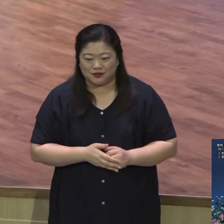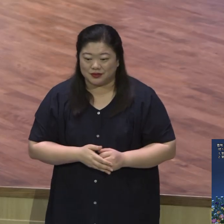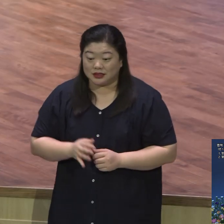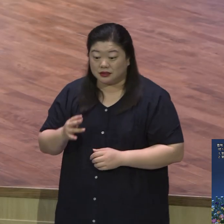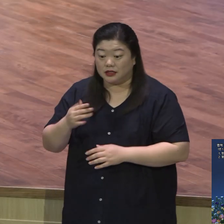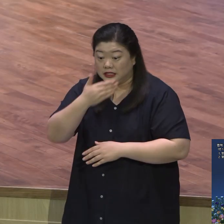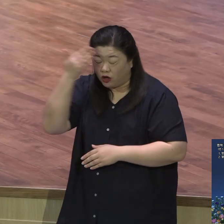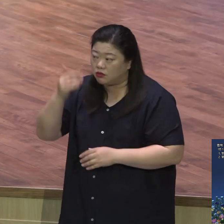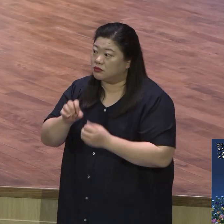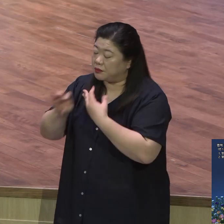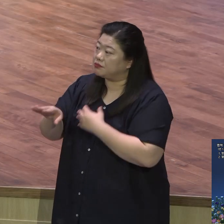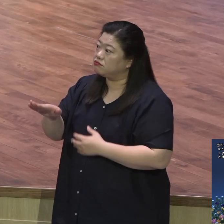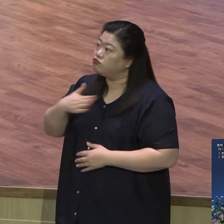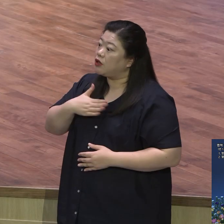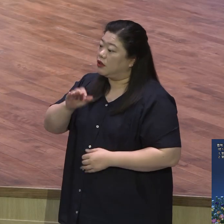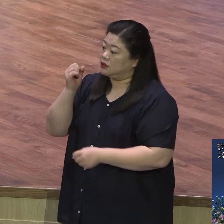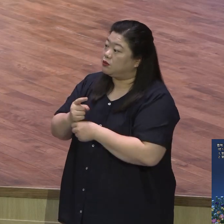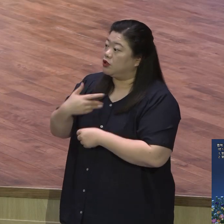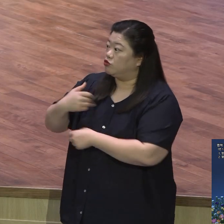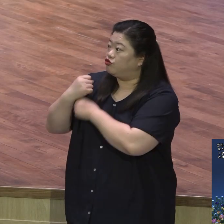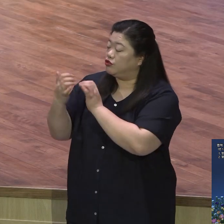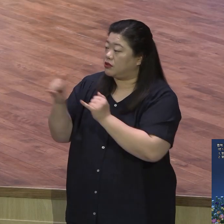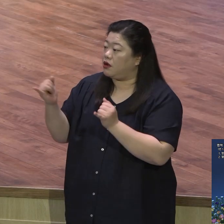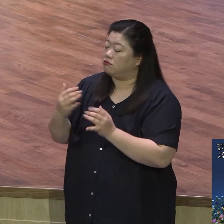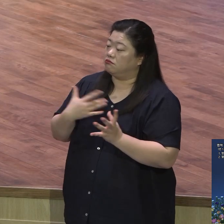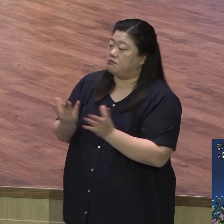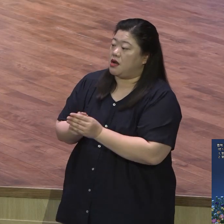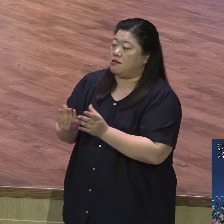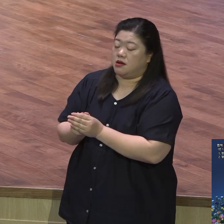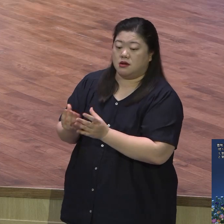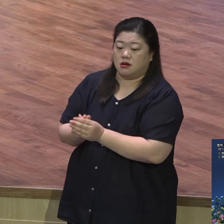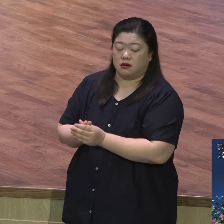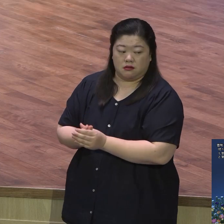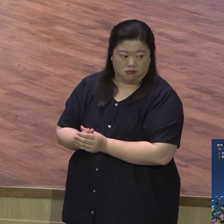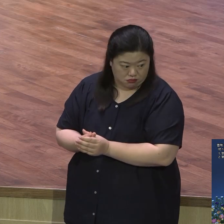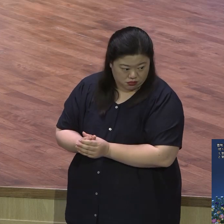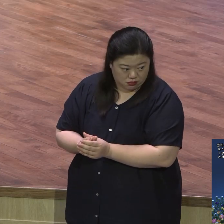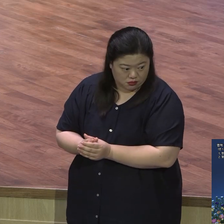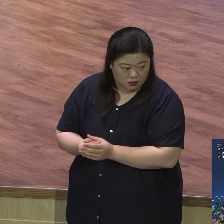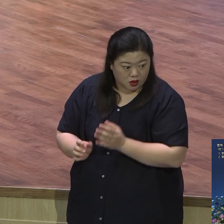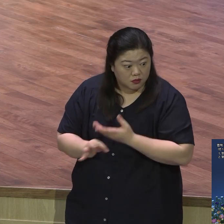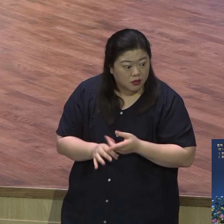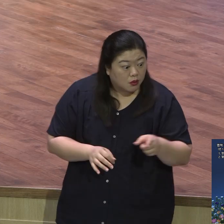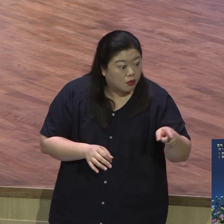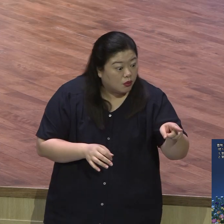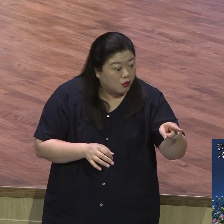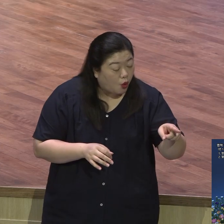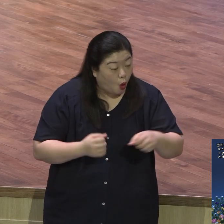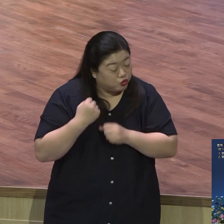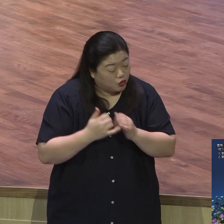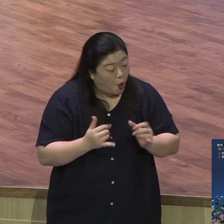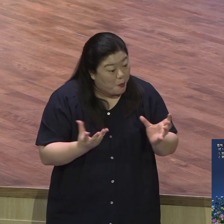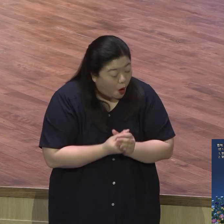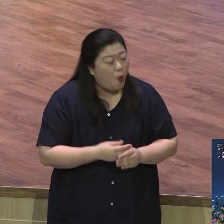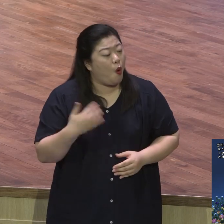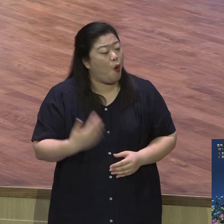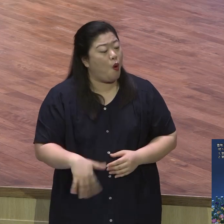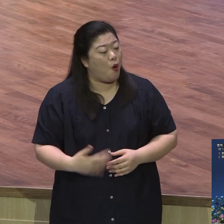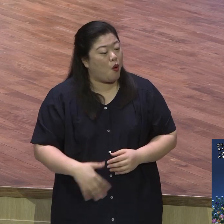하나님의 군사가 됐습니다 그런데 그렇습니까 그런데 왜 성탄절, 부활절 오늘